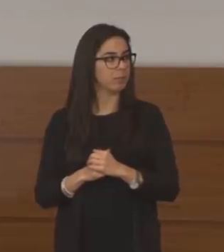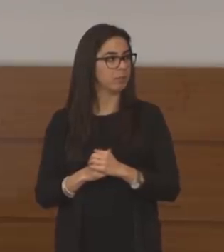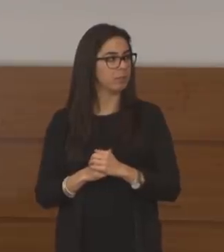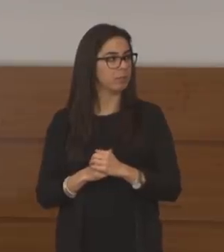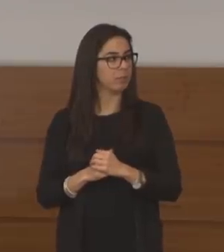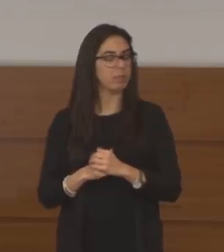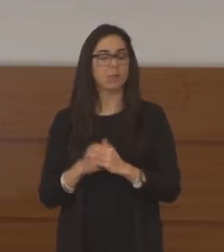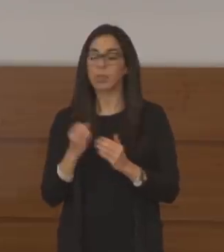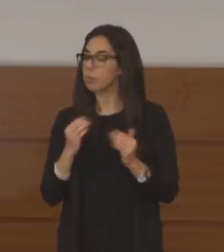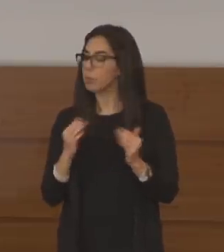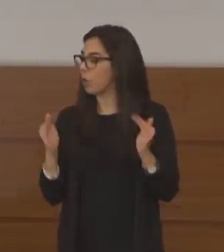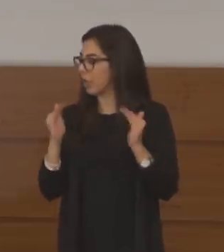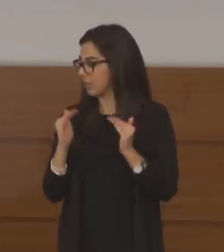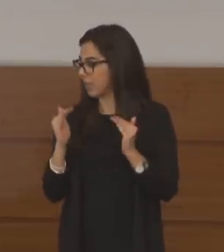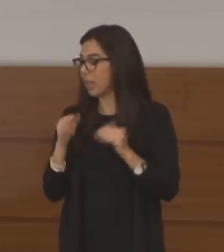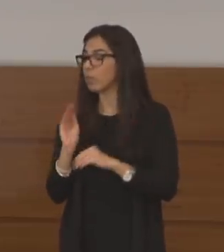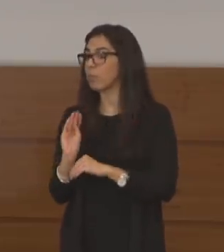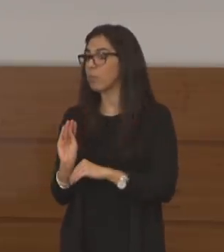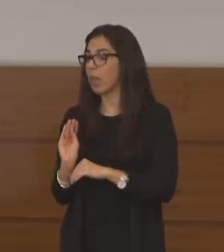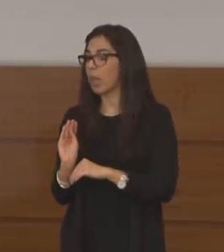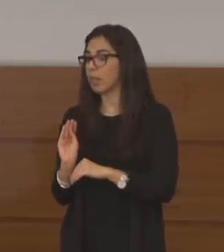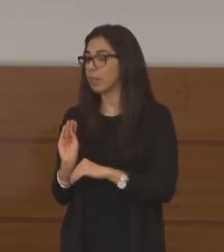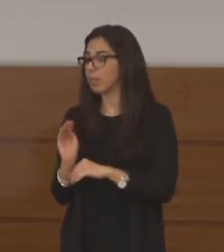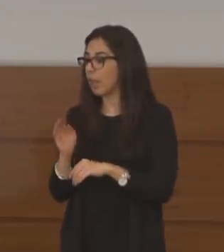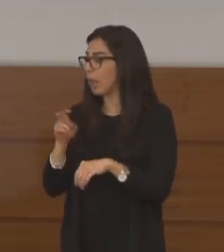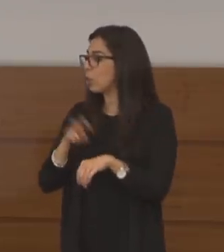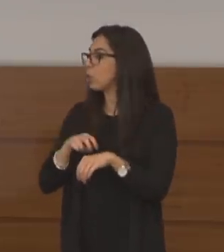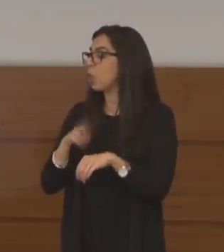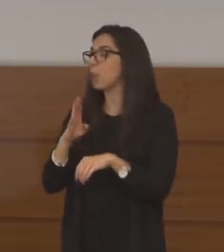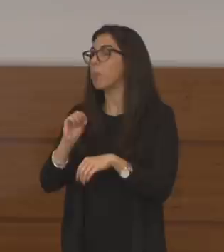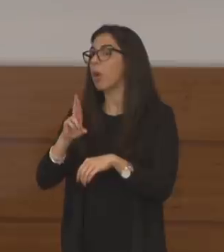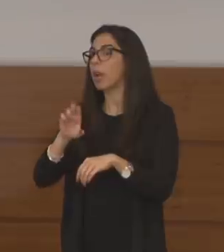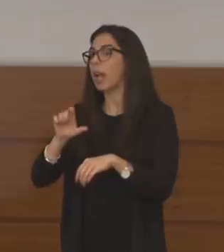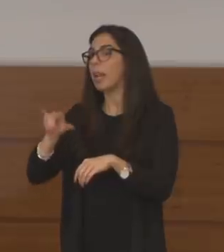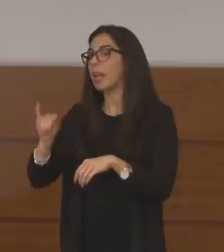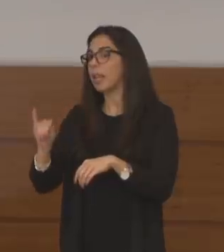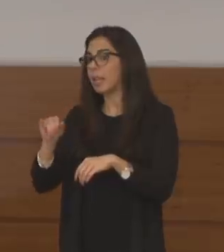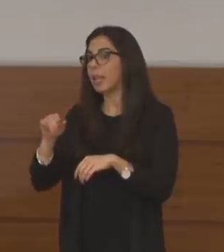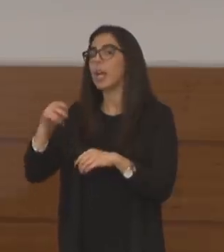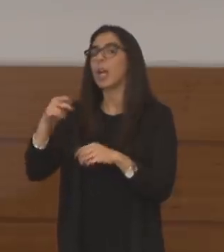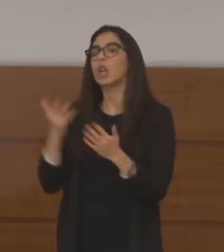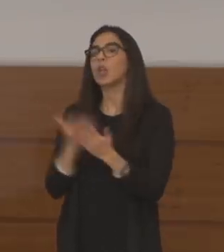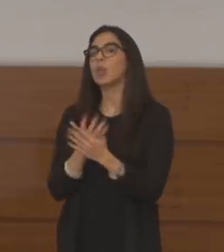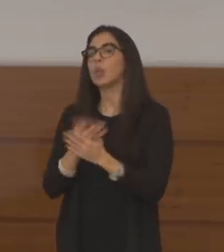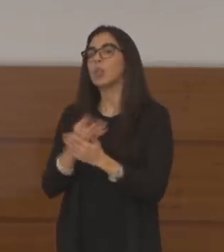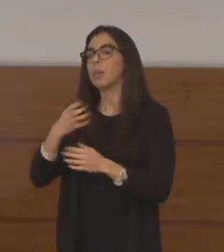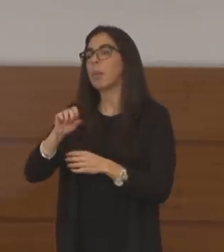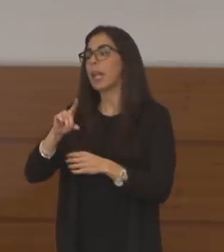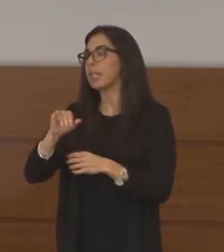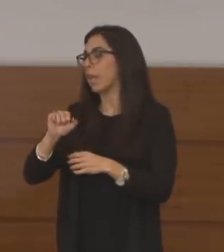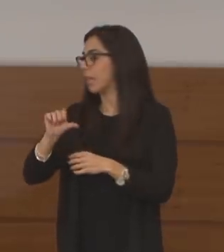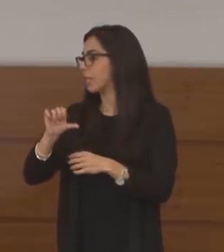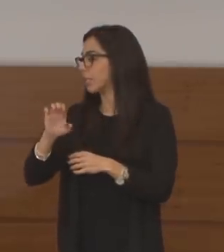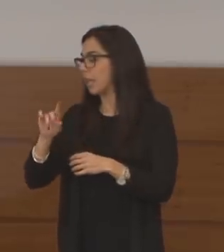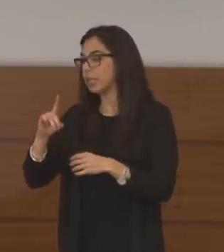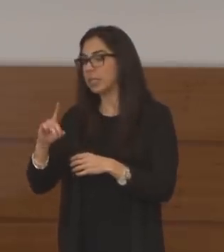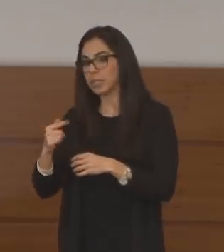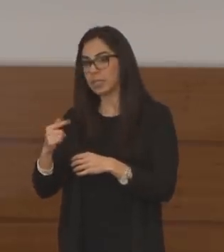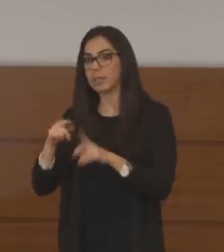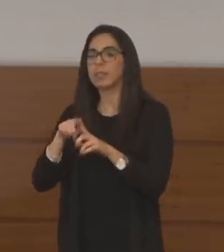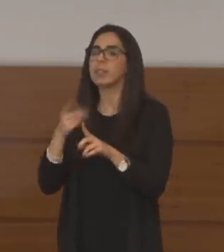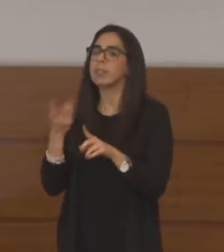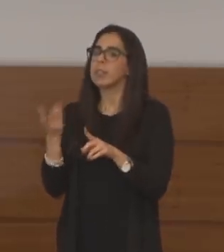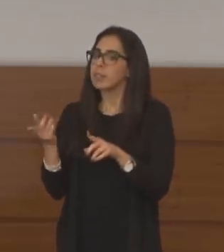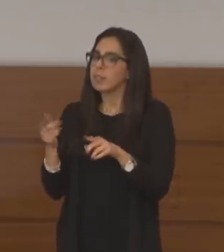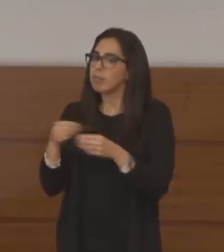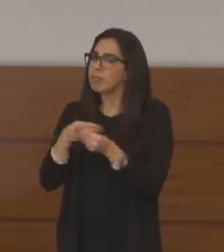una domanda per il dottor borrelli sono laura cannavà news mediaset per quello che riguarda l'approvvigionamento delle mascherine